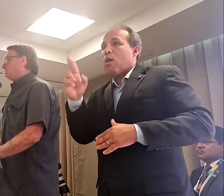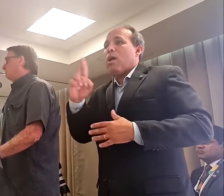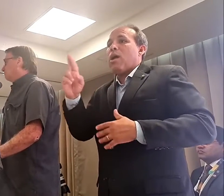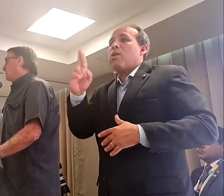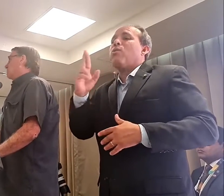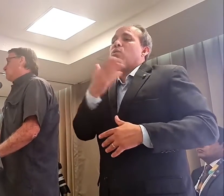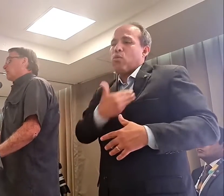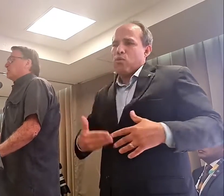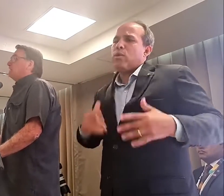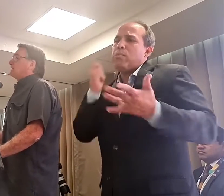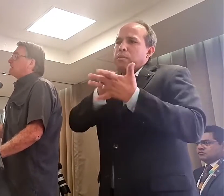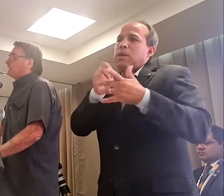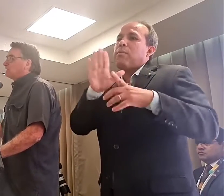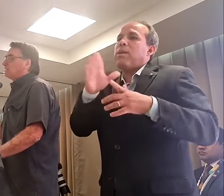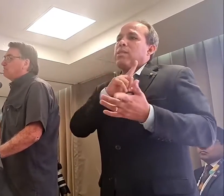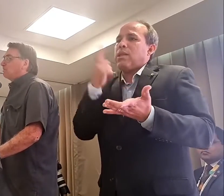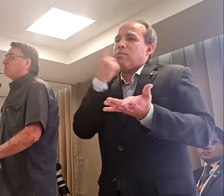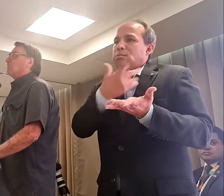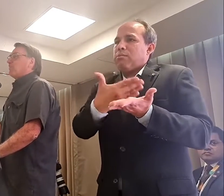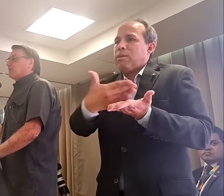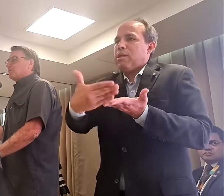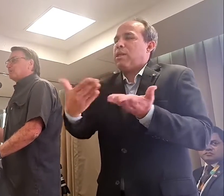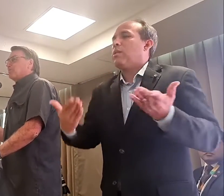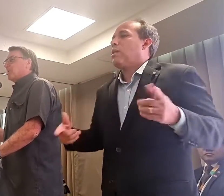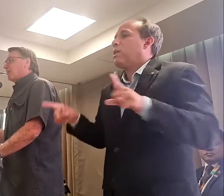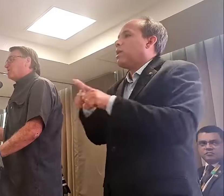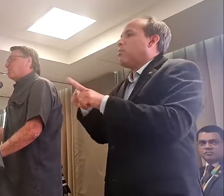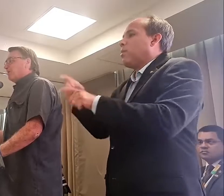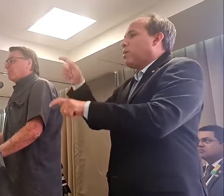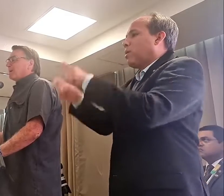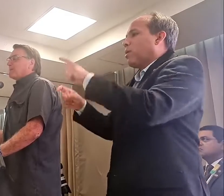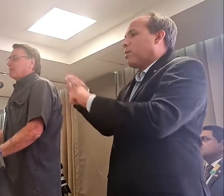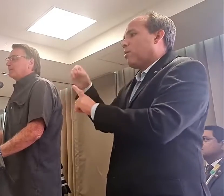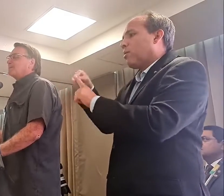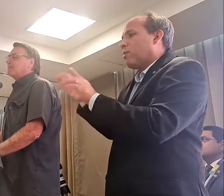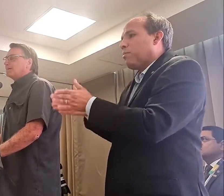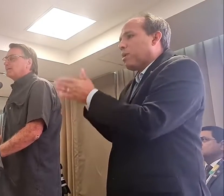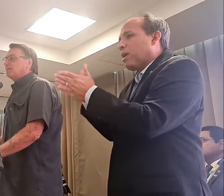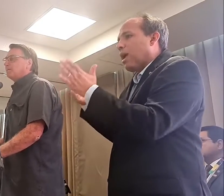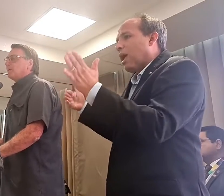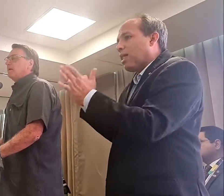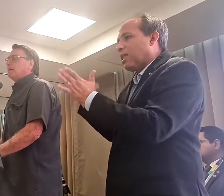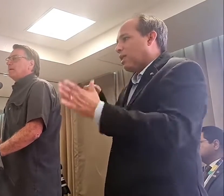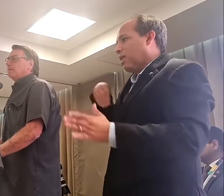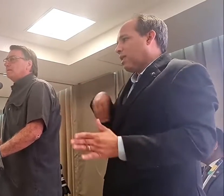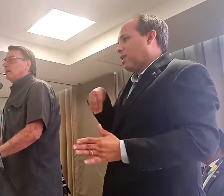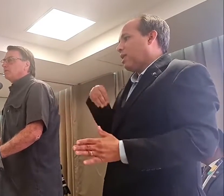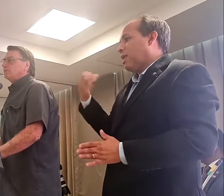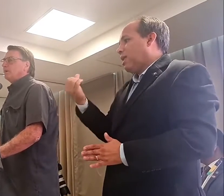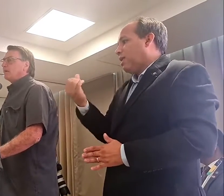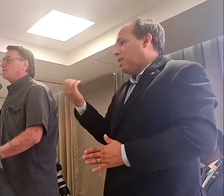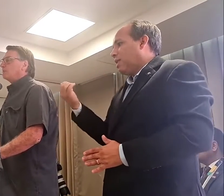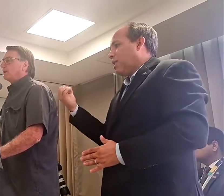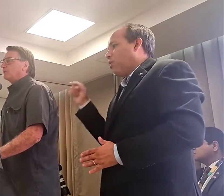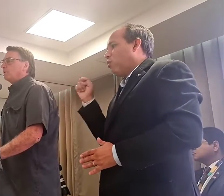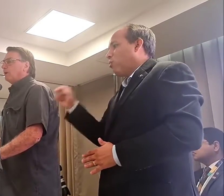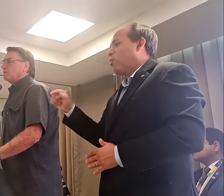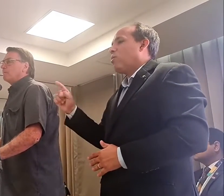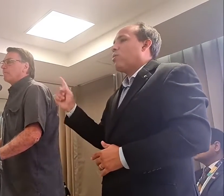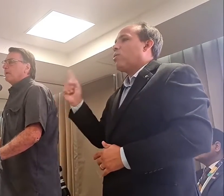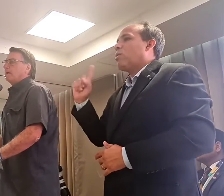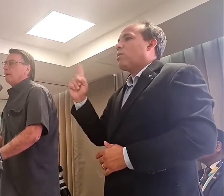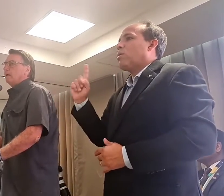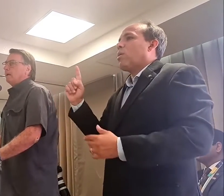né, que tinham a receber até 600 mil, se eu posso chamar alguém de pobre e receber até 600 mil, não tiveram seus